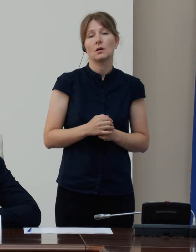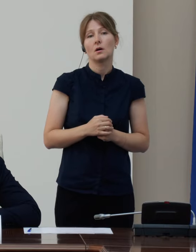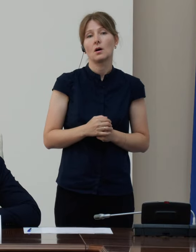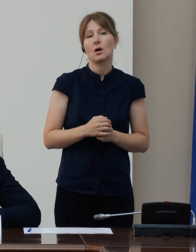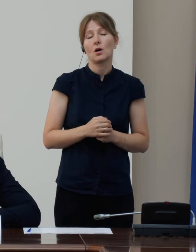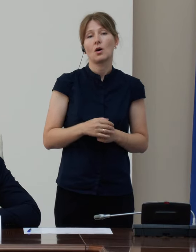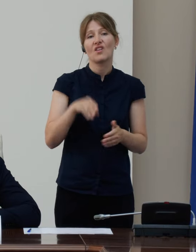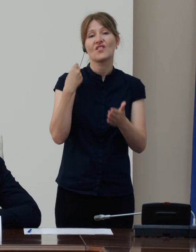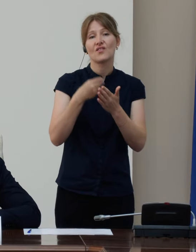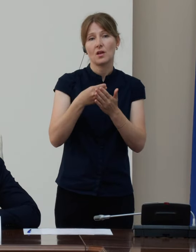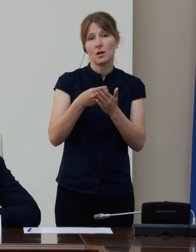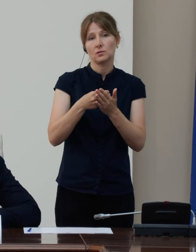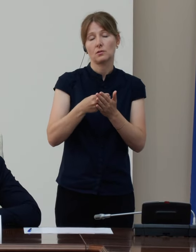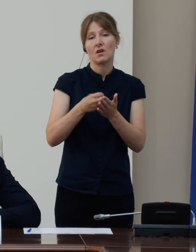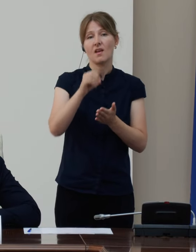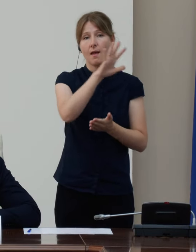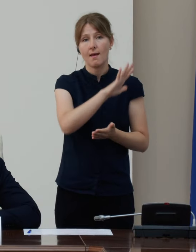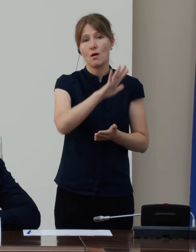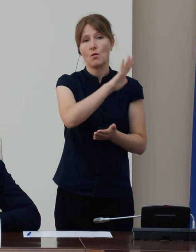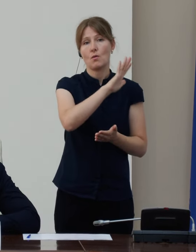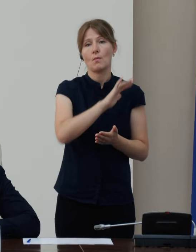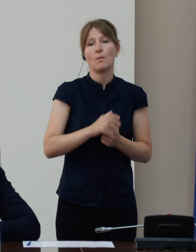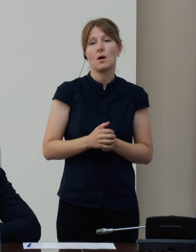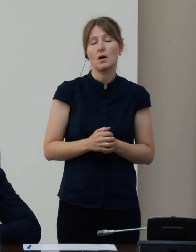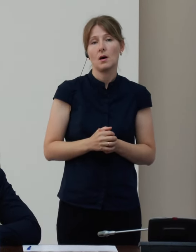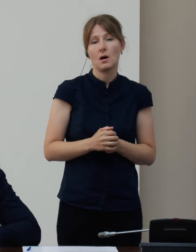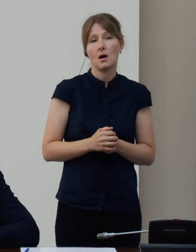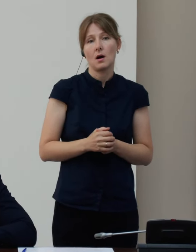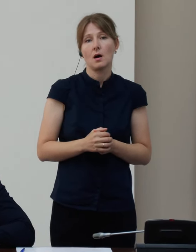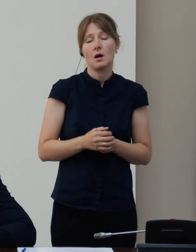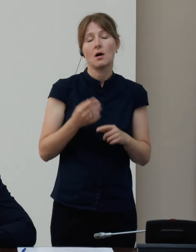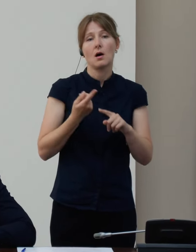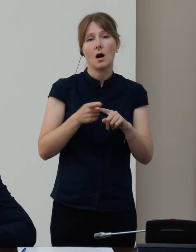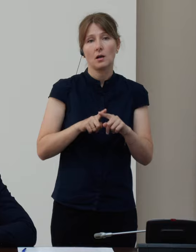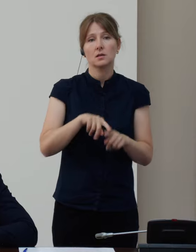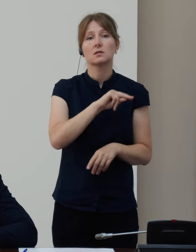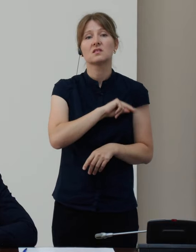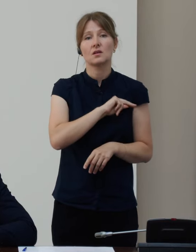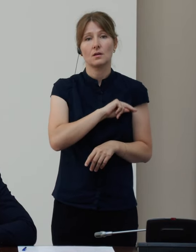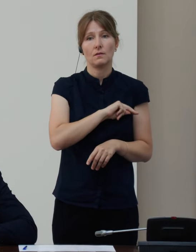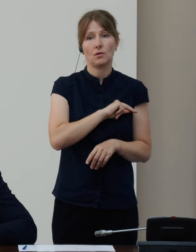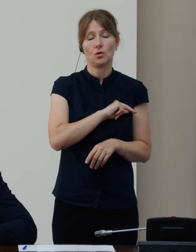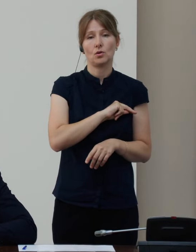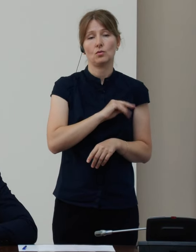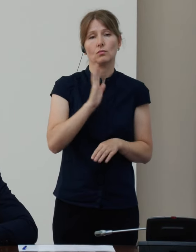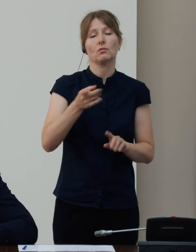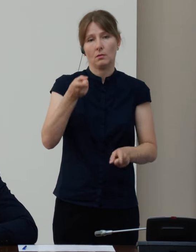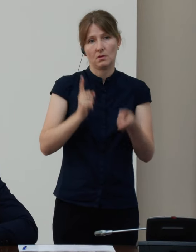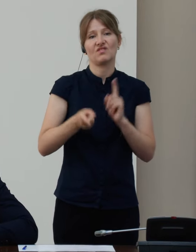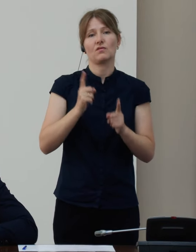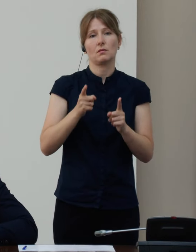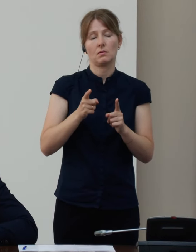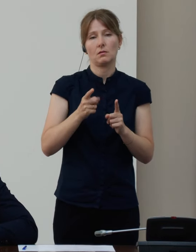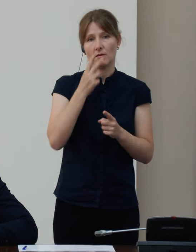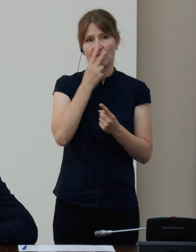cu finanțarea fondurilor europene și noi acest lucru o să devină de fapt o realitate